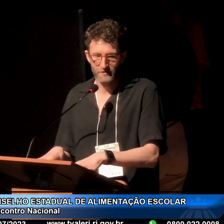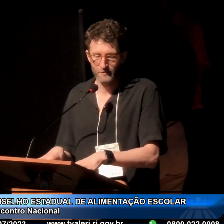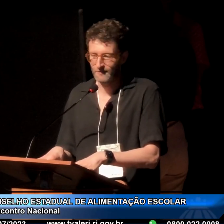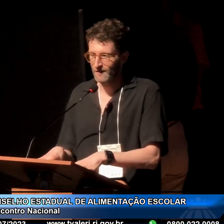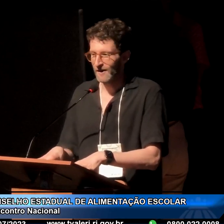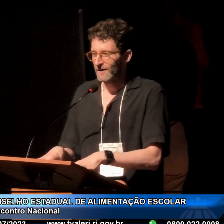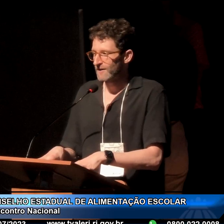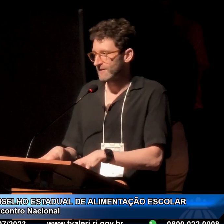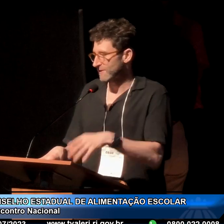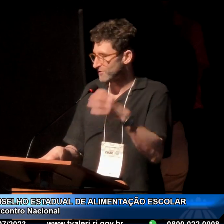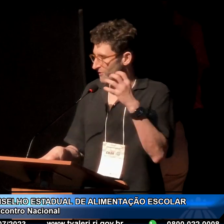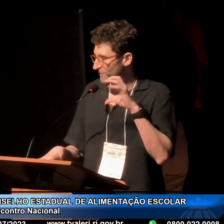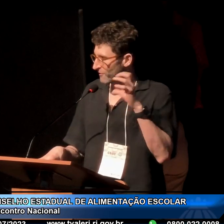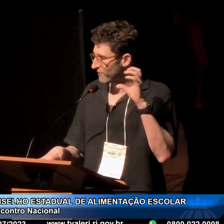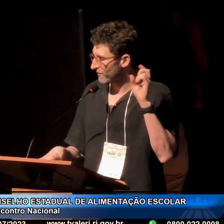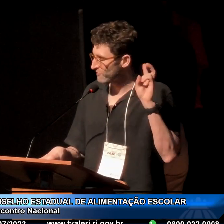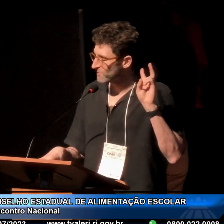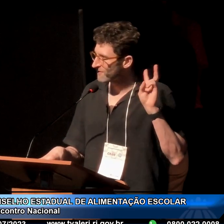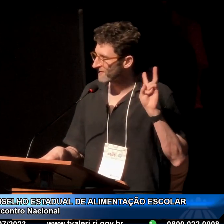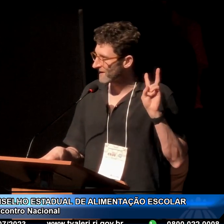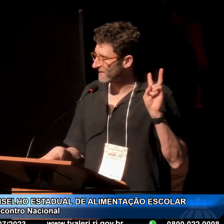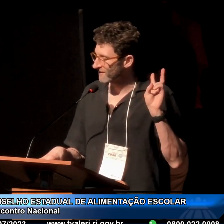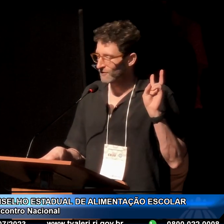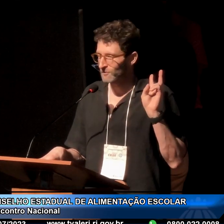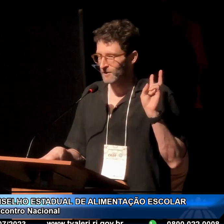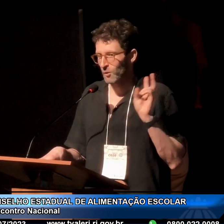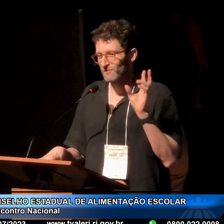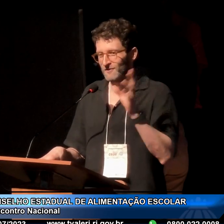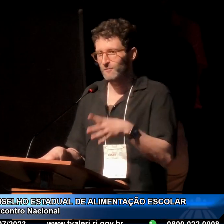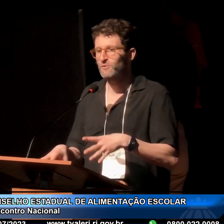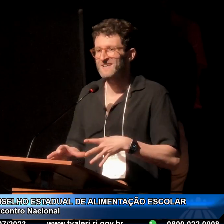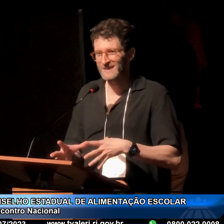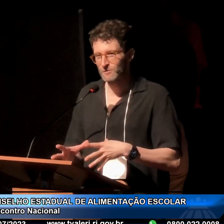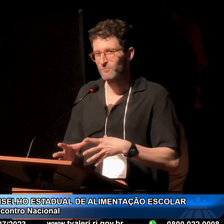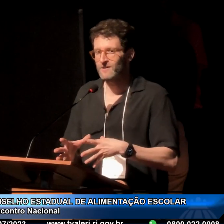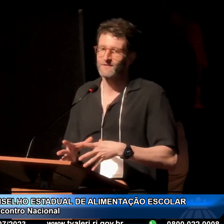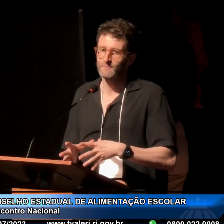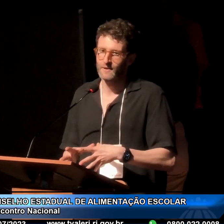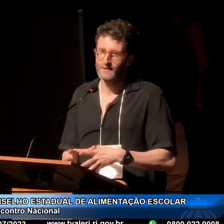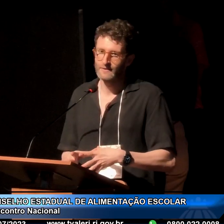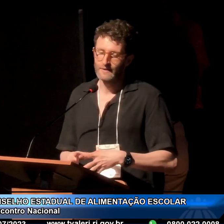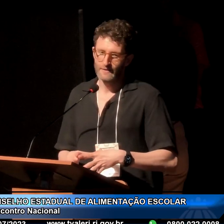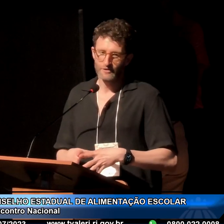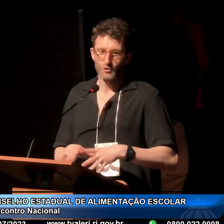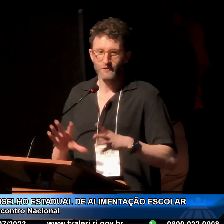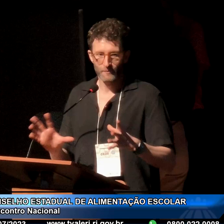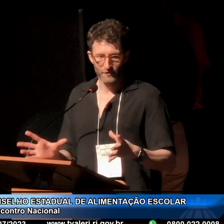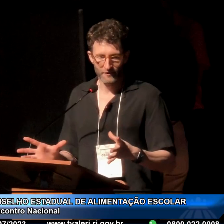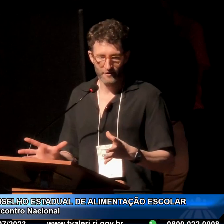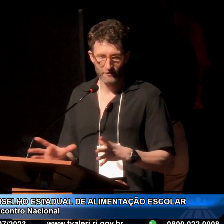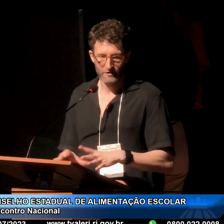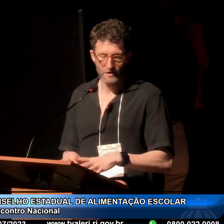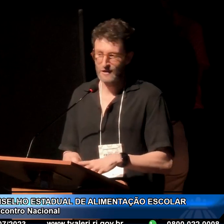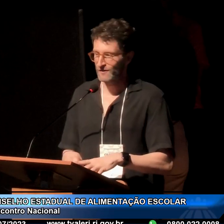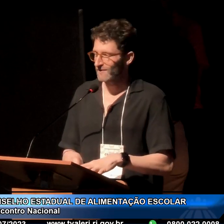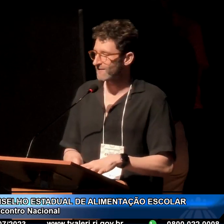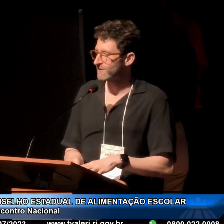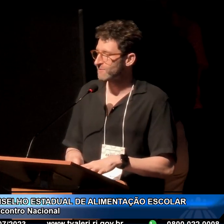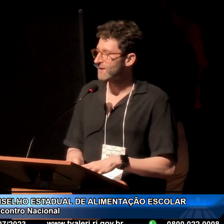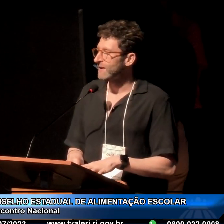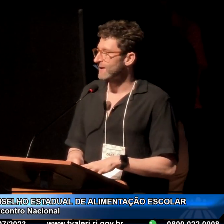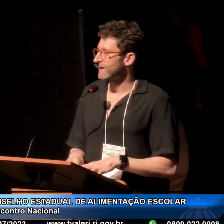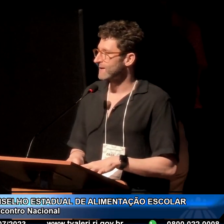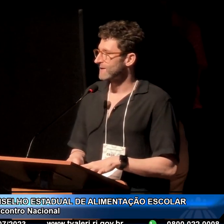sistemáticos acho que os meus dois últimos slides resumem como Vocês poderiam participar de todo esse processo desde a